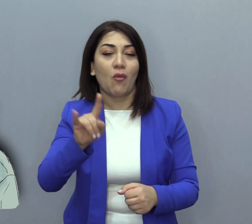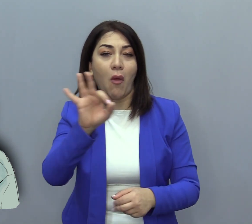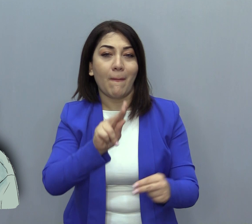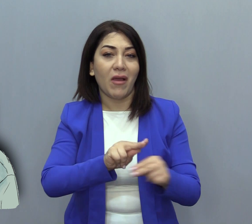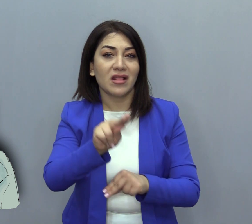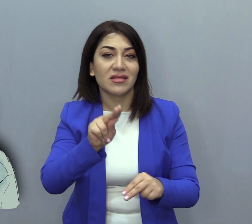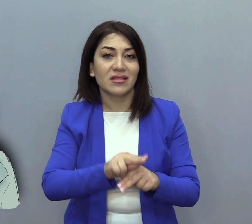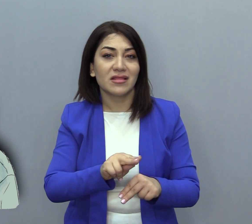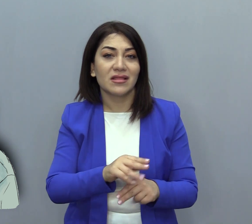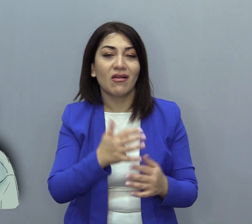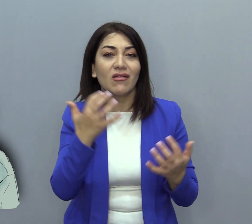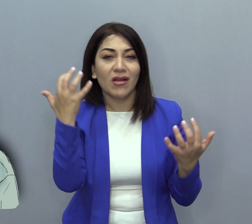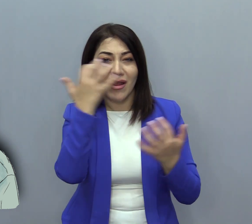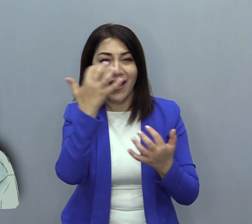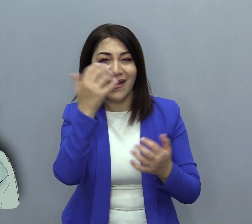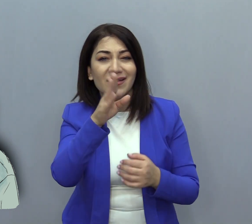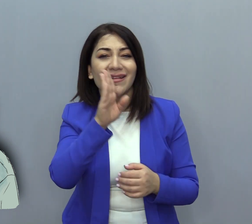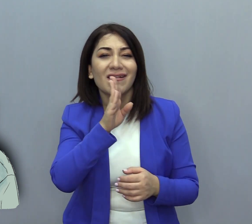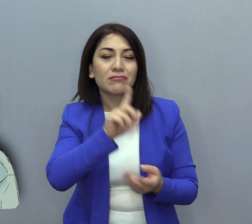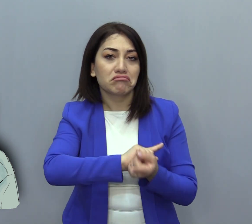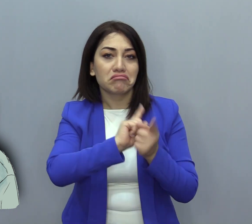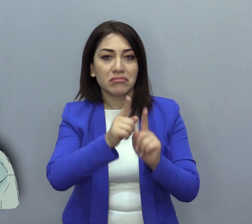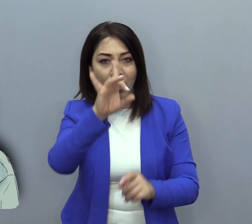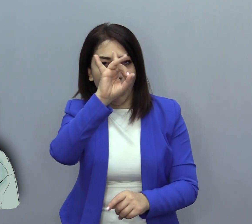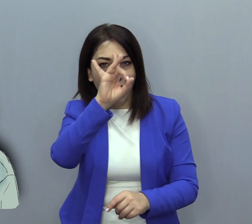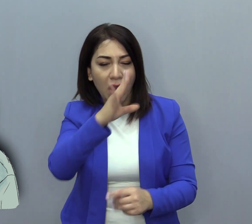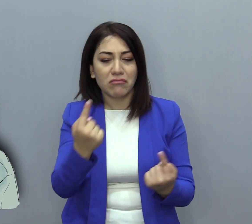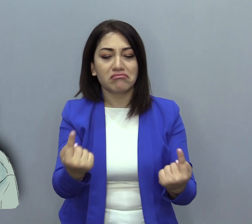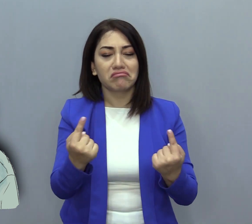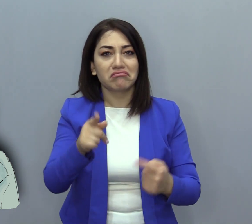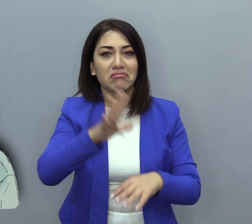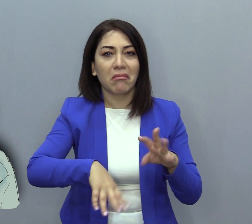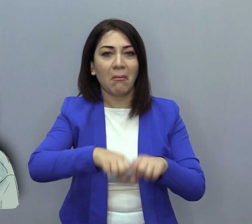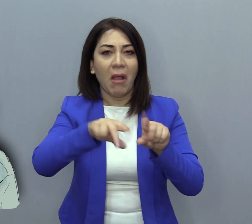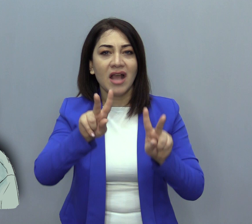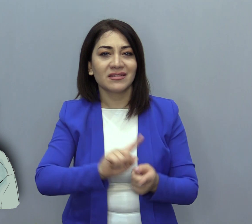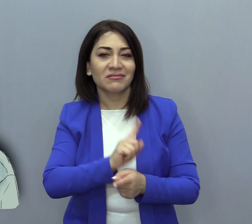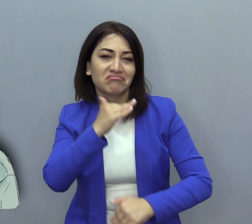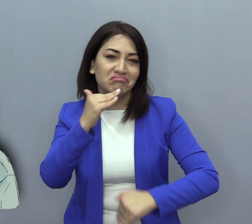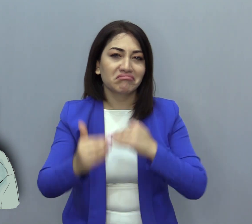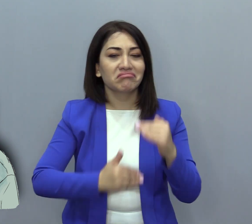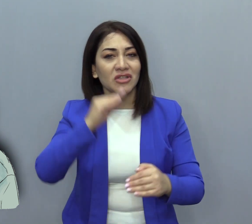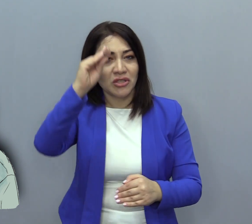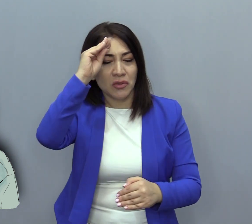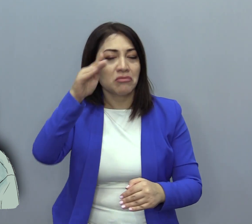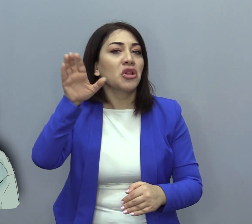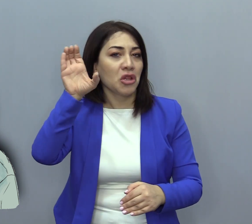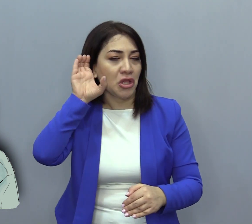հաննկատ ամերիկու հուծ վերացվեց հեղինակություն վայլող մասնագիտի ուն կարծիքի հետ հաշվի էին նստում։